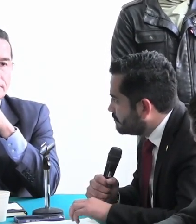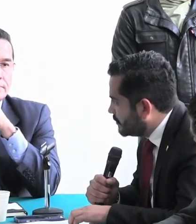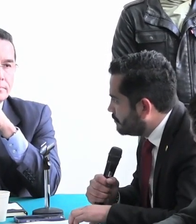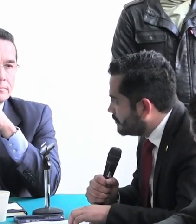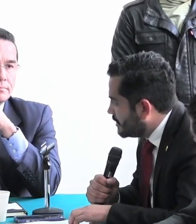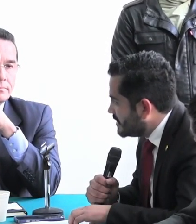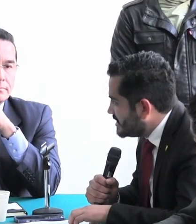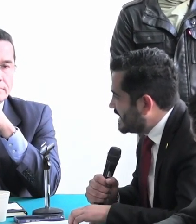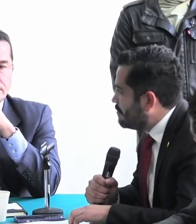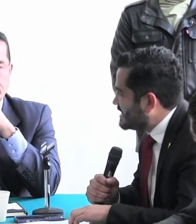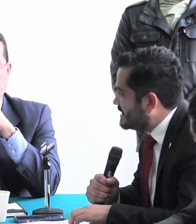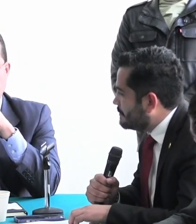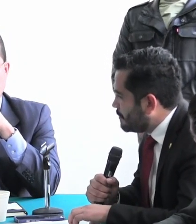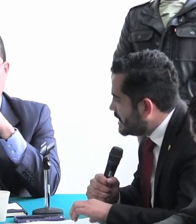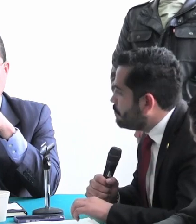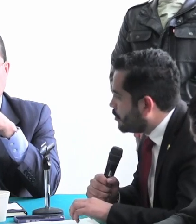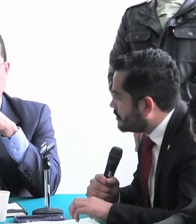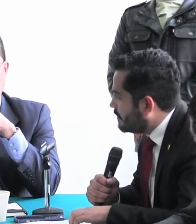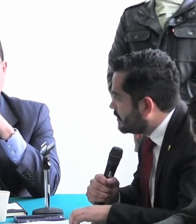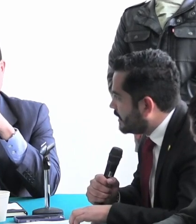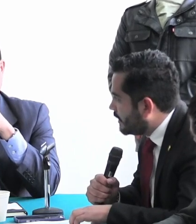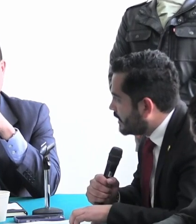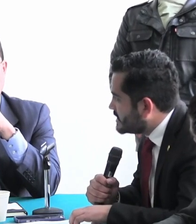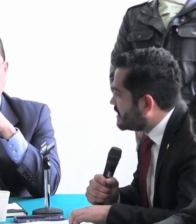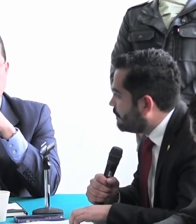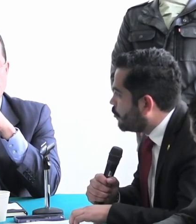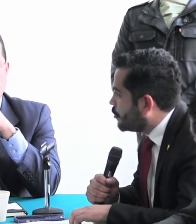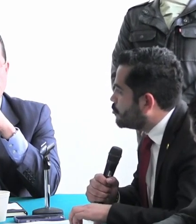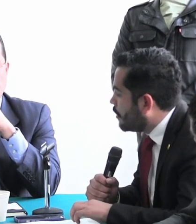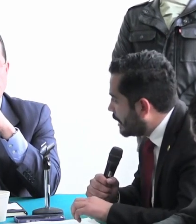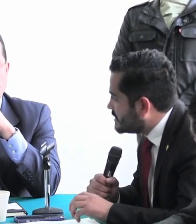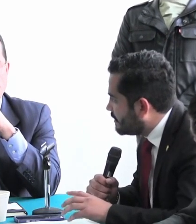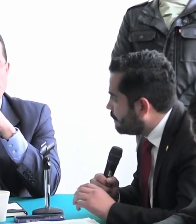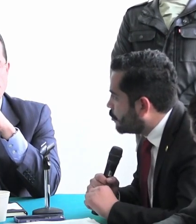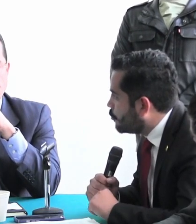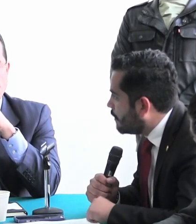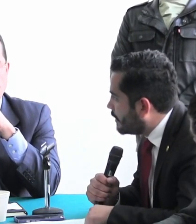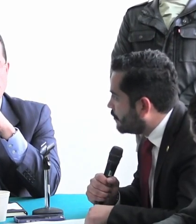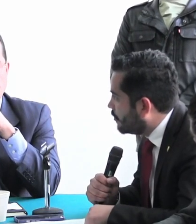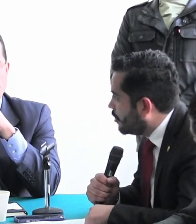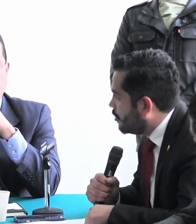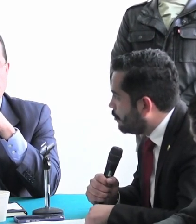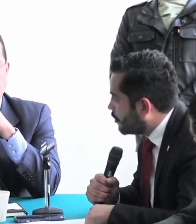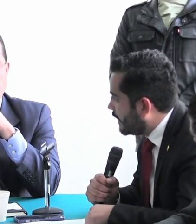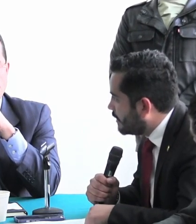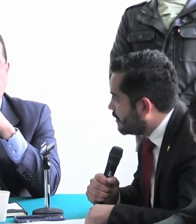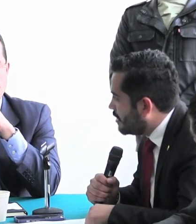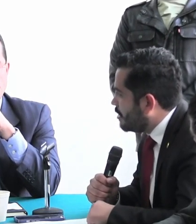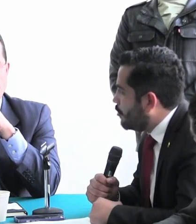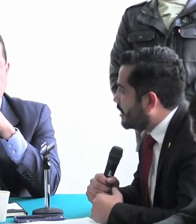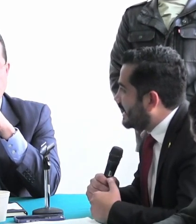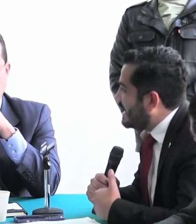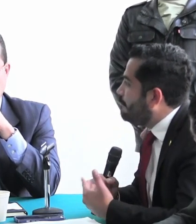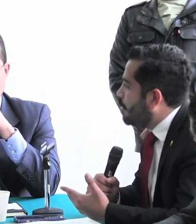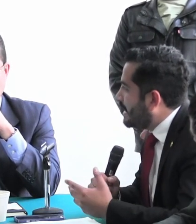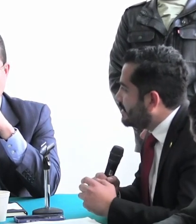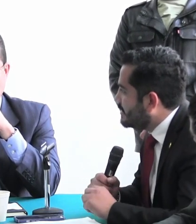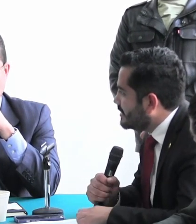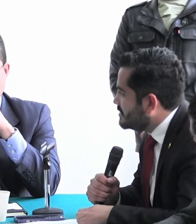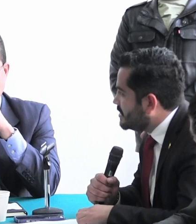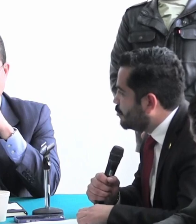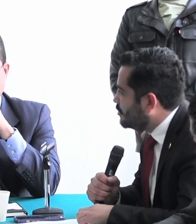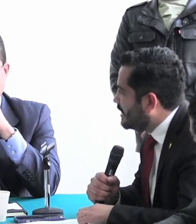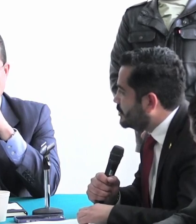técnica, ¿no?, siempre es bien importante este enfoque humano. ¿Por qué? Porque ¿qué